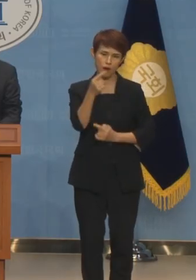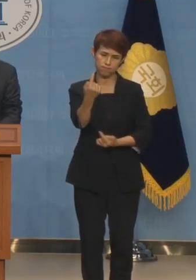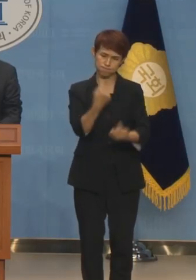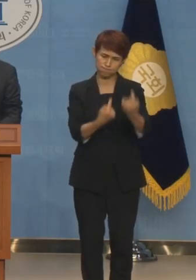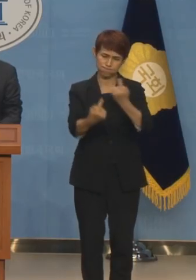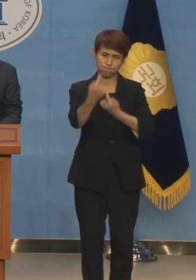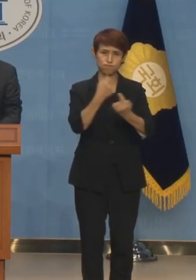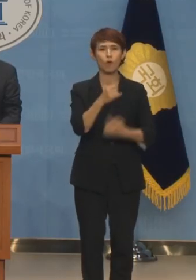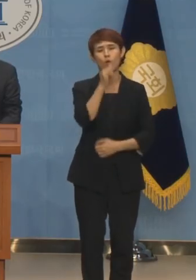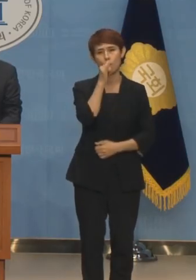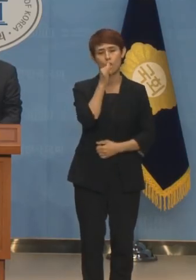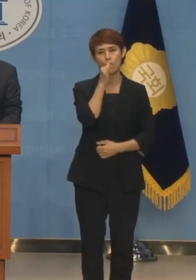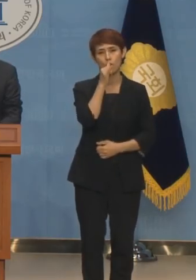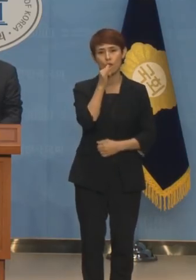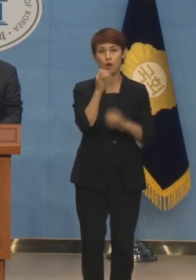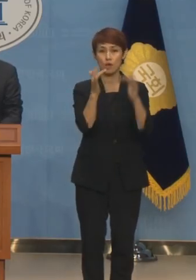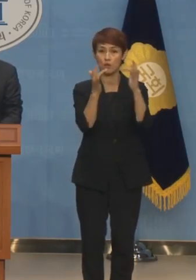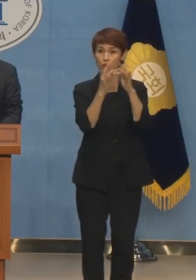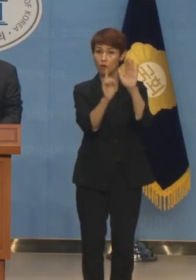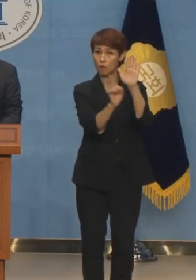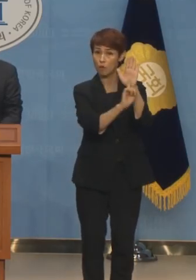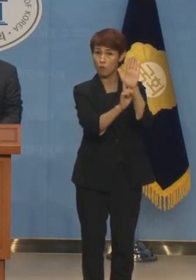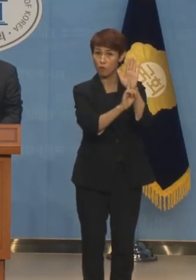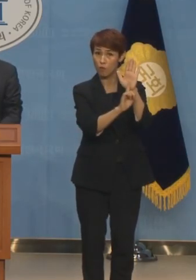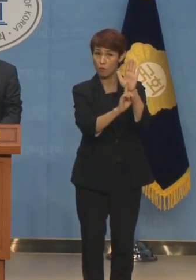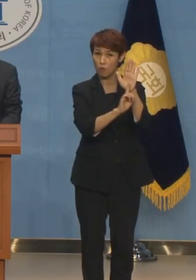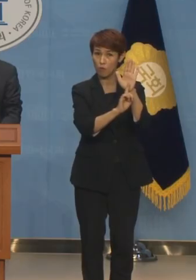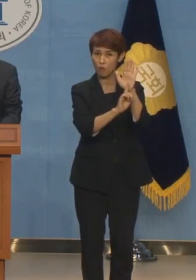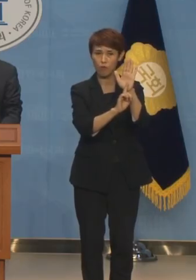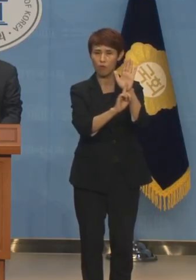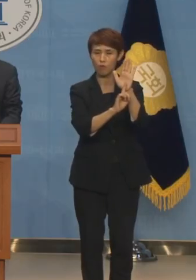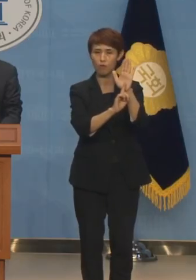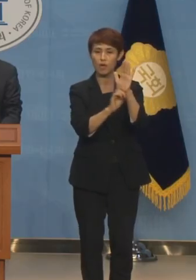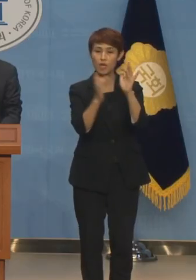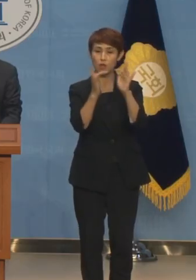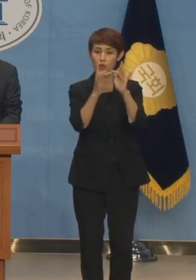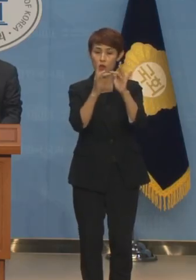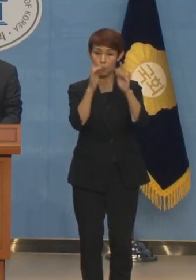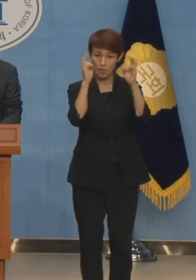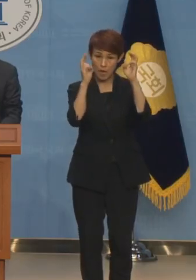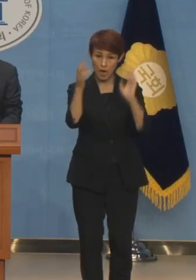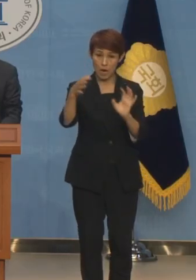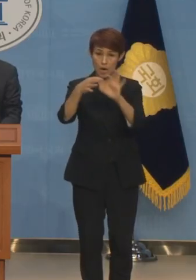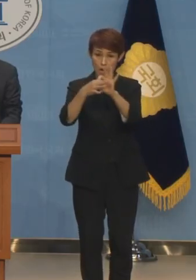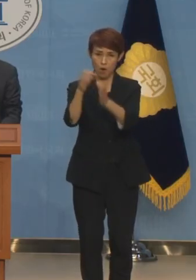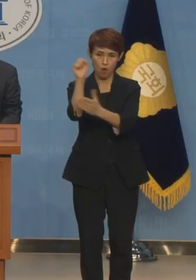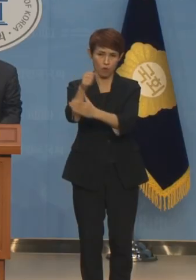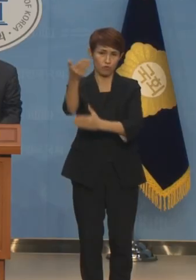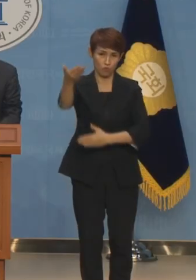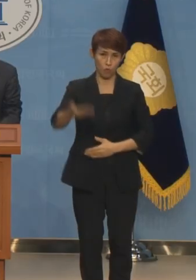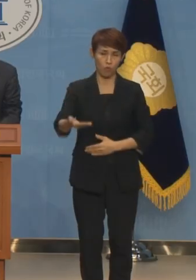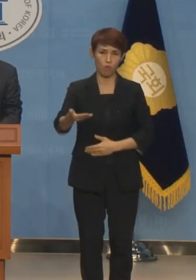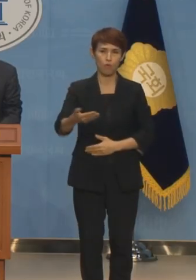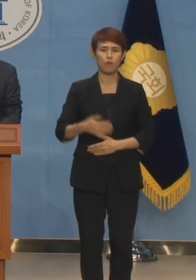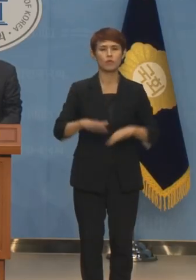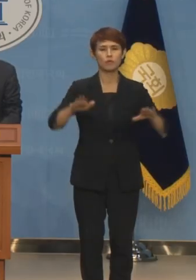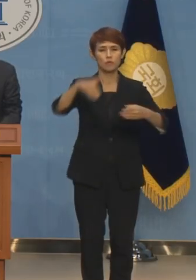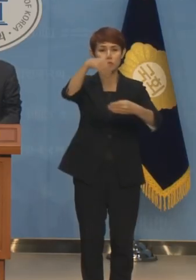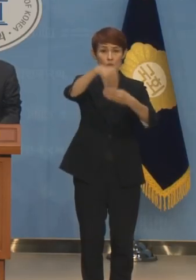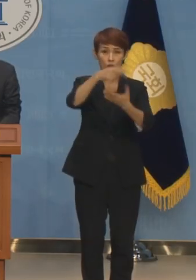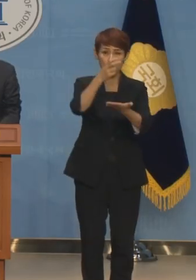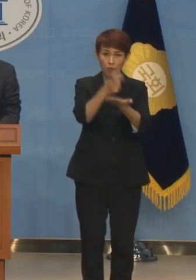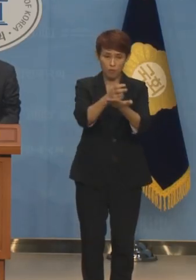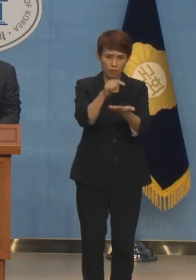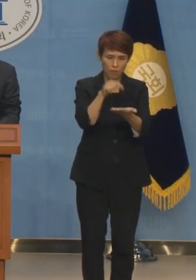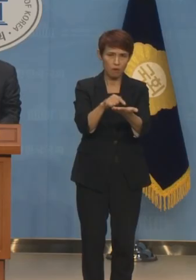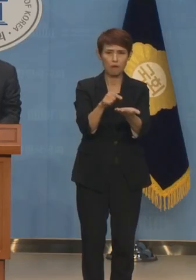않고 인터넷 광고는 인터넷 언론사에만 허용되는 등 현행 선거제도에는 여러